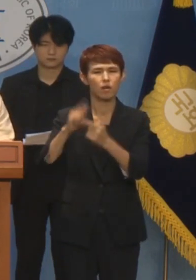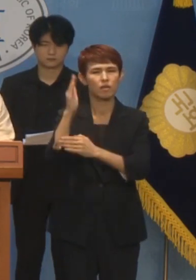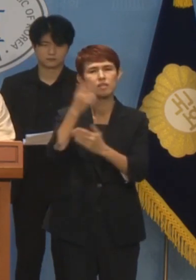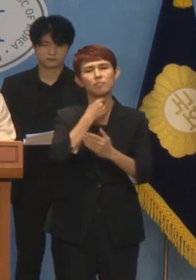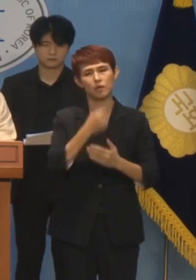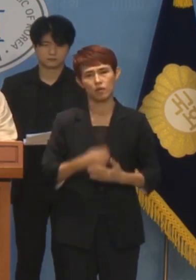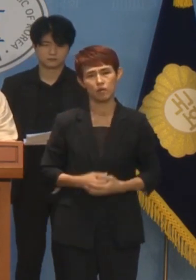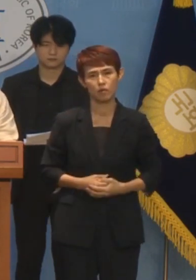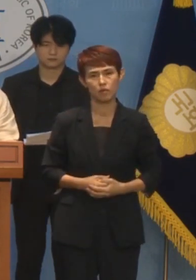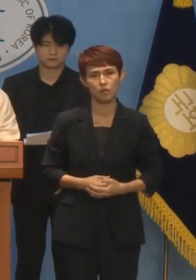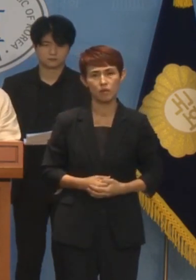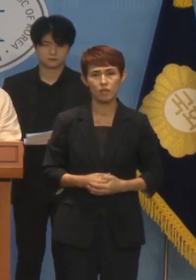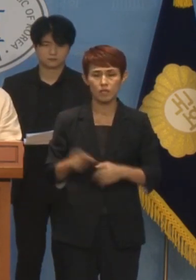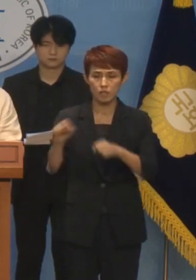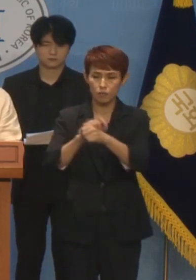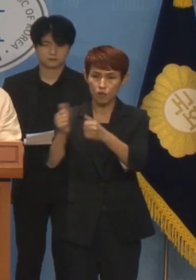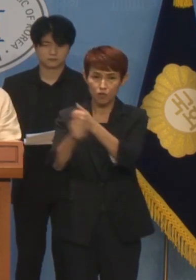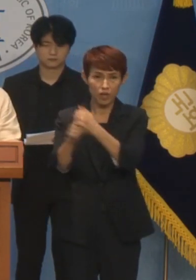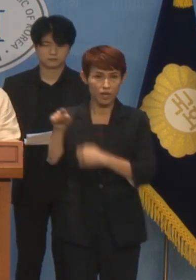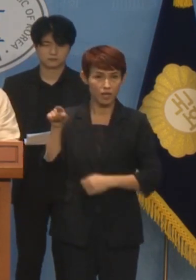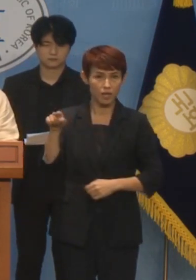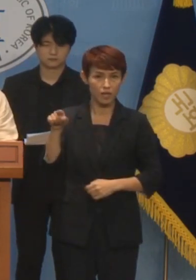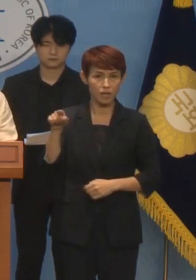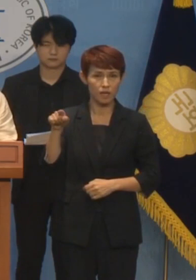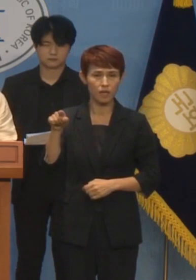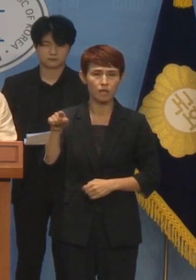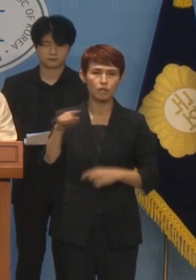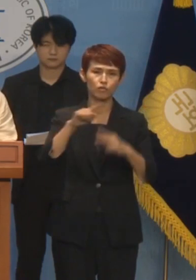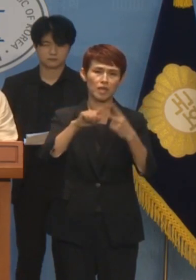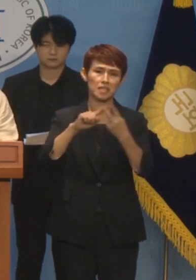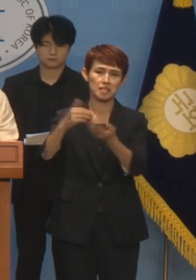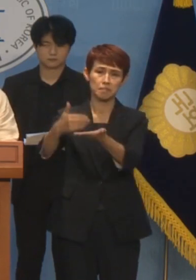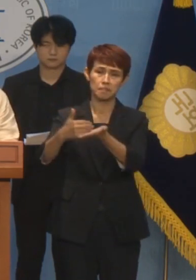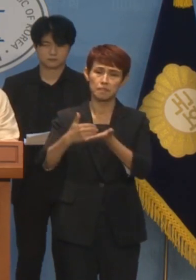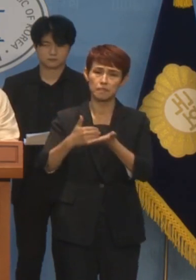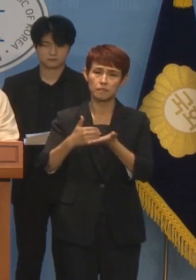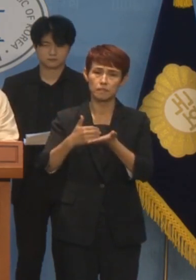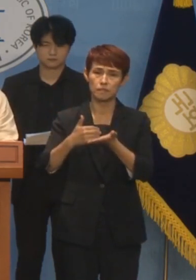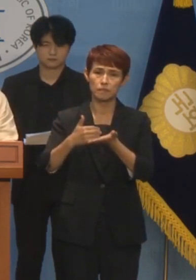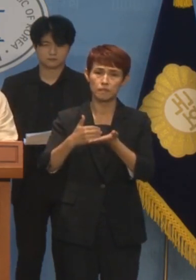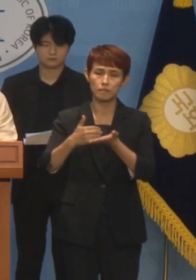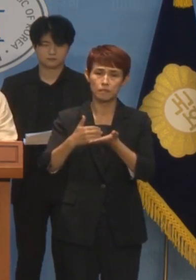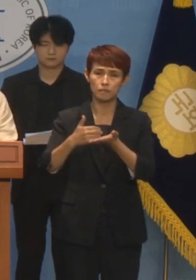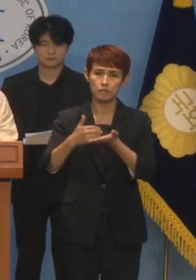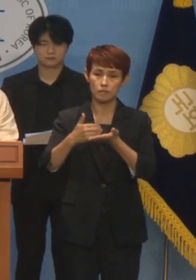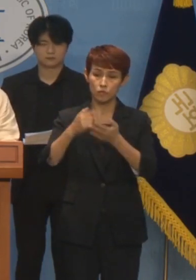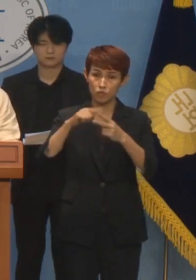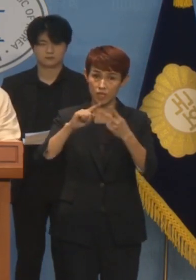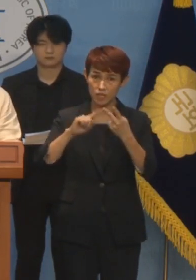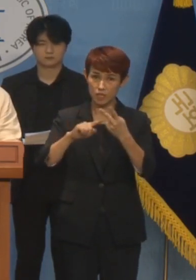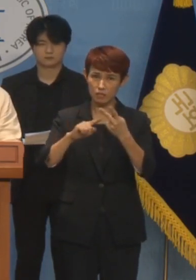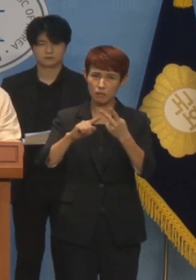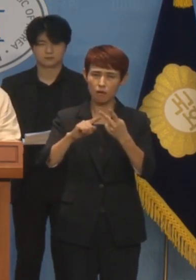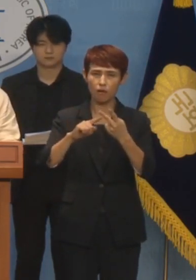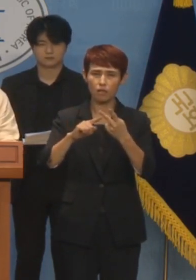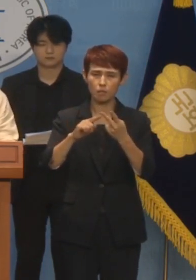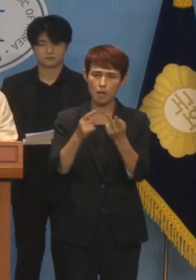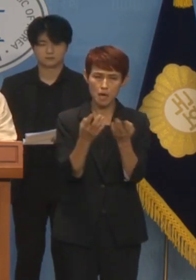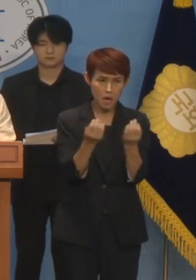없습니다. 연금특위에서는 두 가지 안을 제시했습니다. 이 두 가지 안은 정말 기초적인